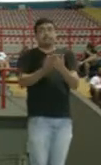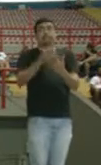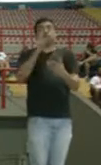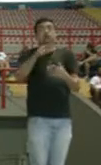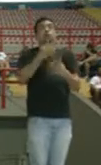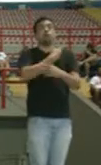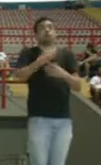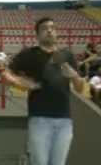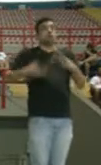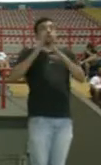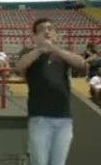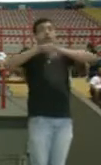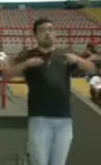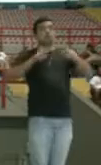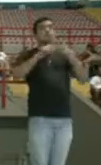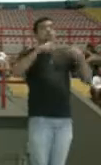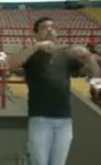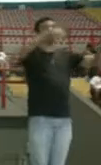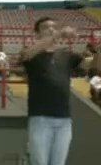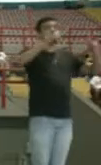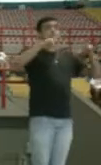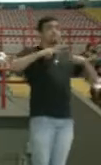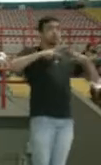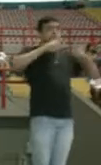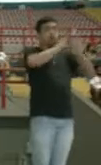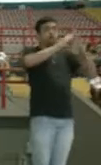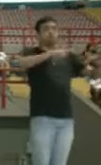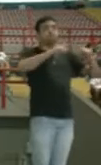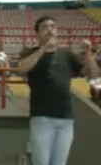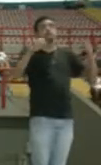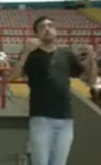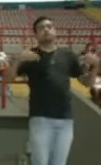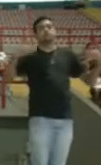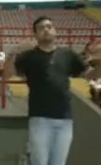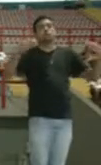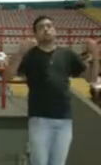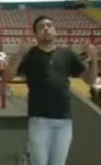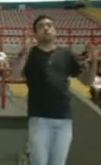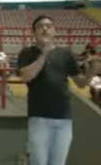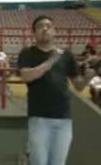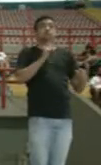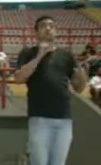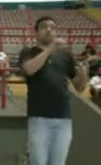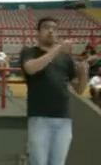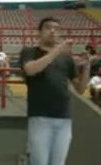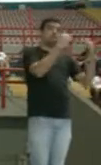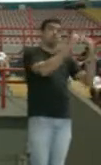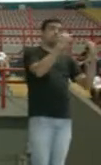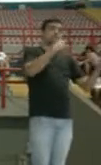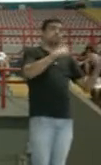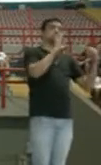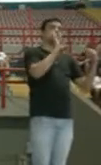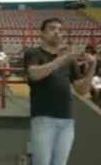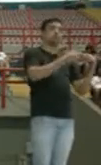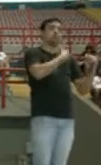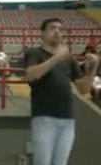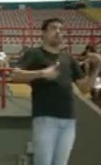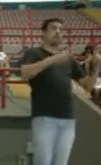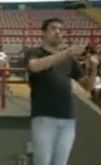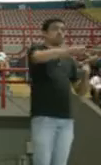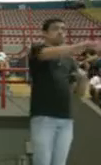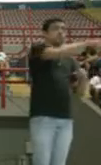no fim do governo, no fim da propriedade privada. A diferença é como fazê-lo. O comunismo acredita que tem que passar pelo governo